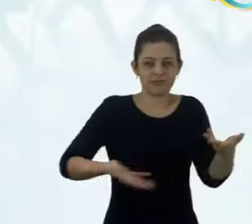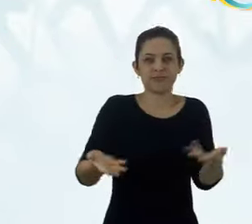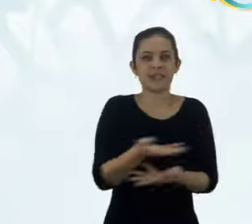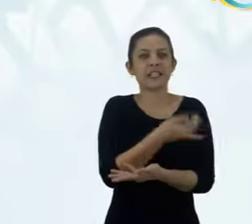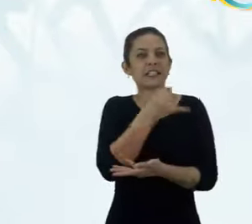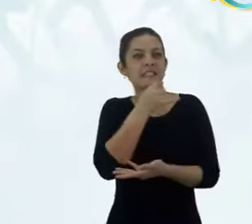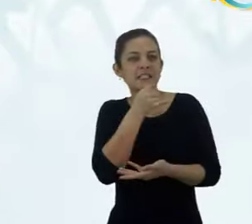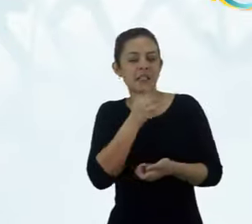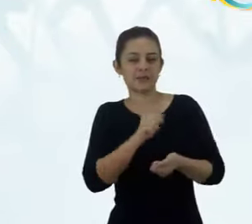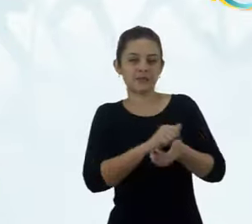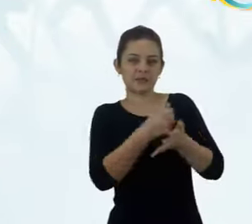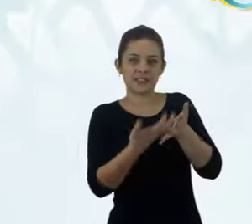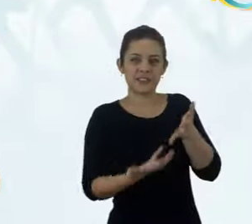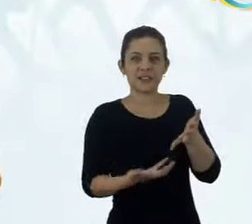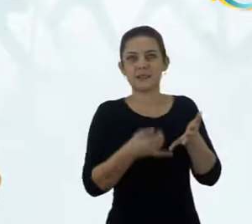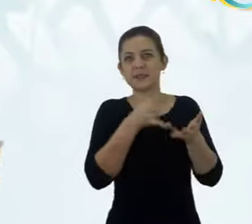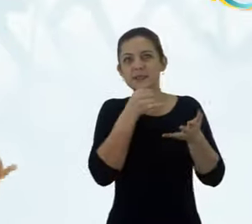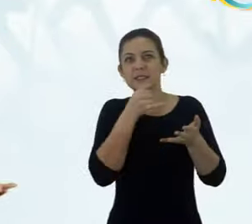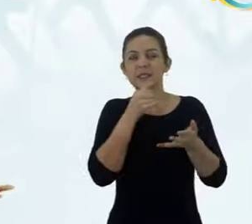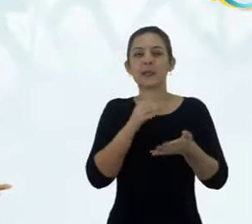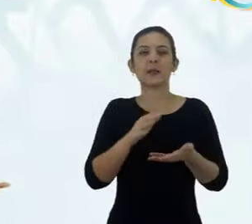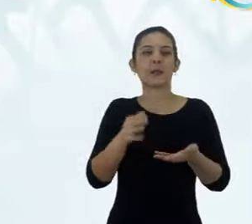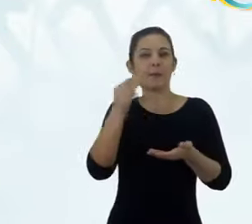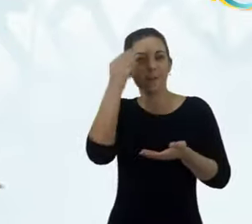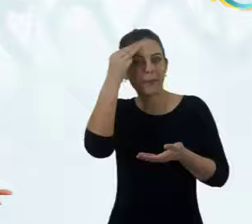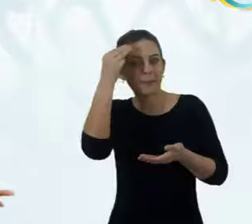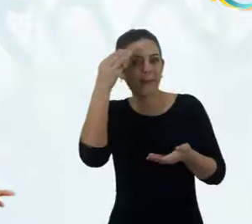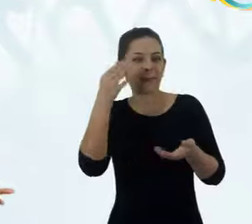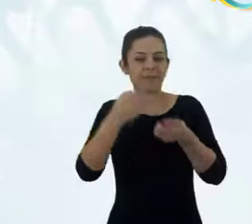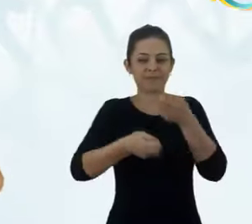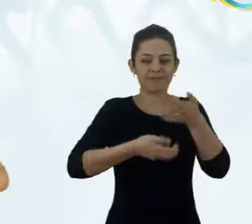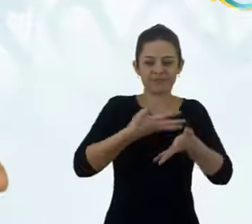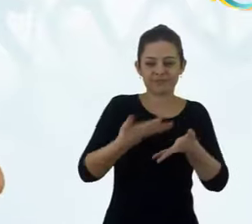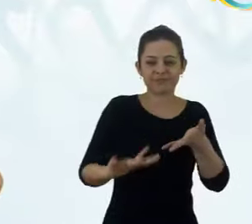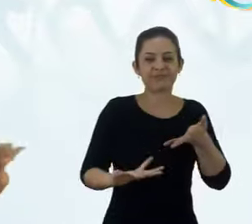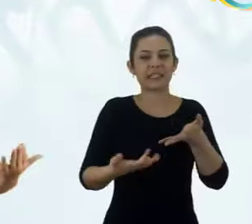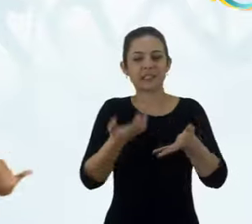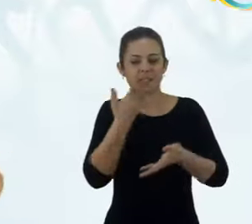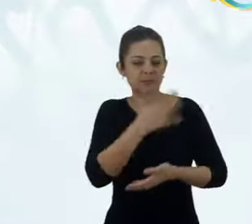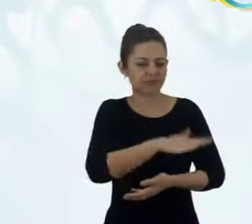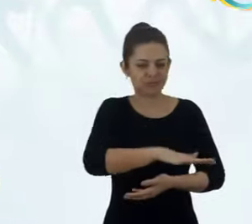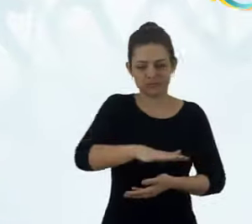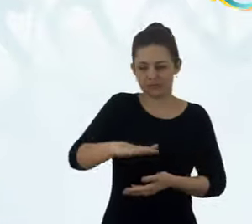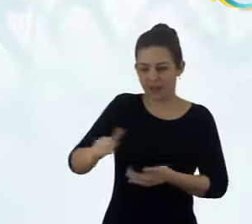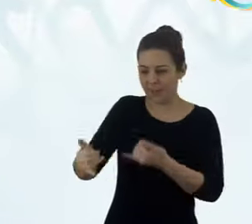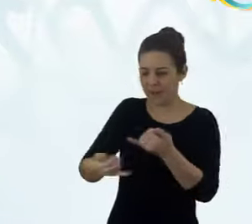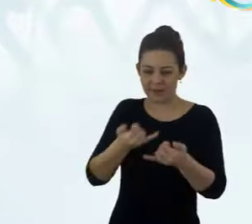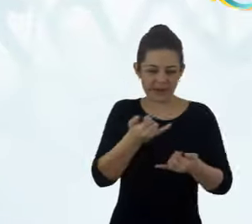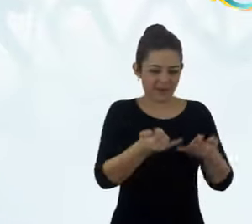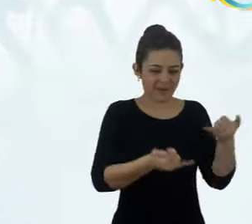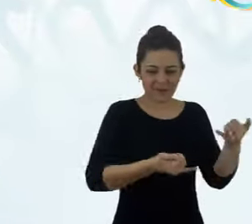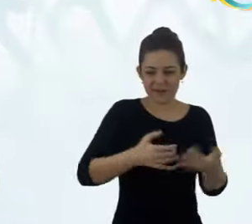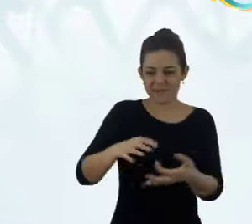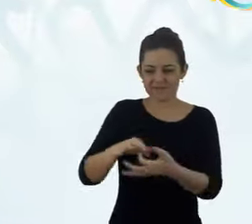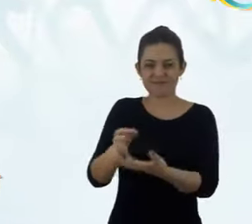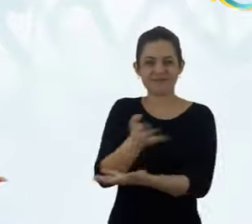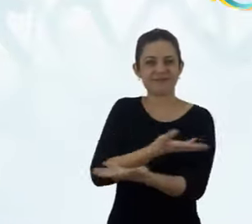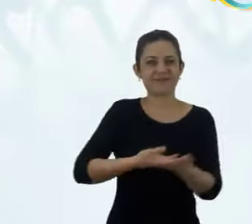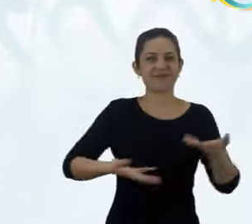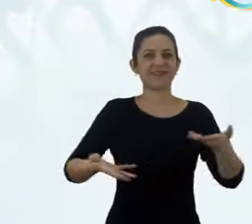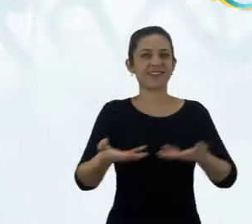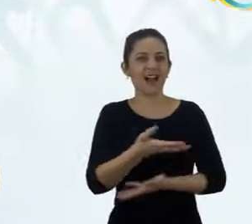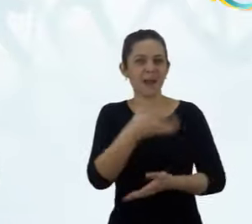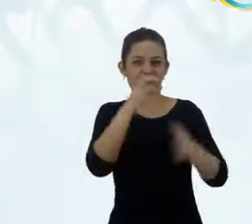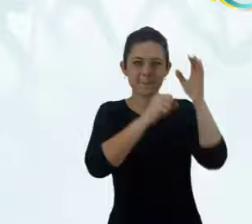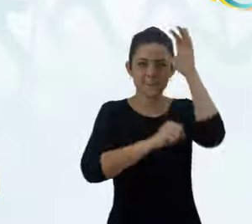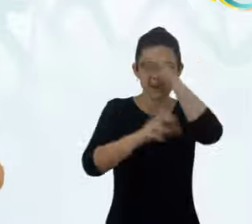amigos. Então dá para pôr um jogo de libras, um jogo de memória em libras, onde todas as crianças vão estar brincando juntas. Então ali,